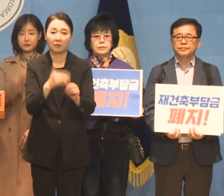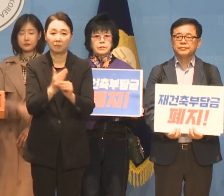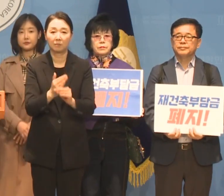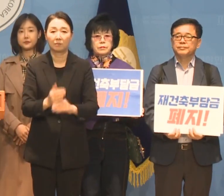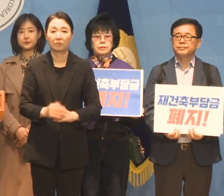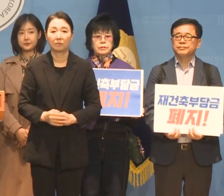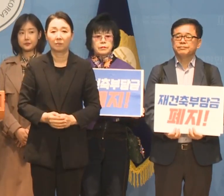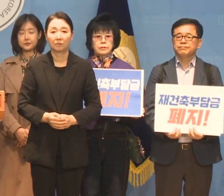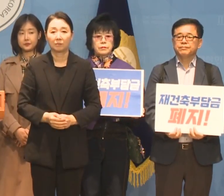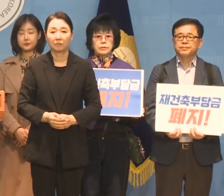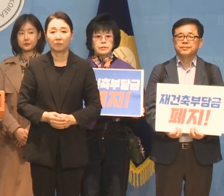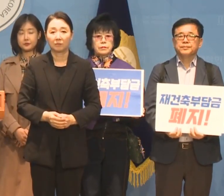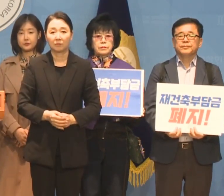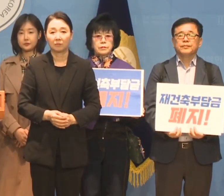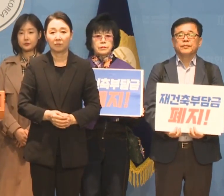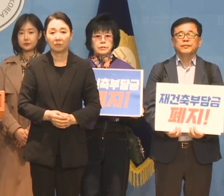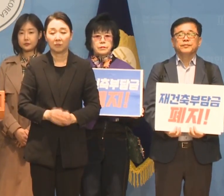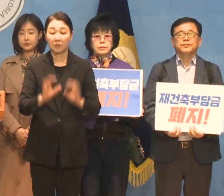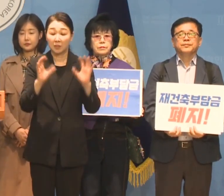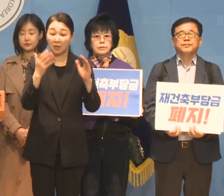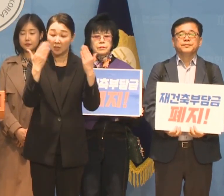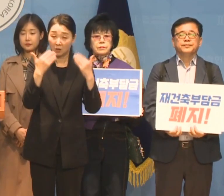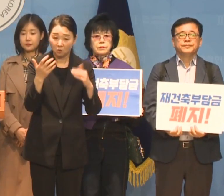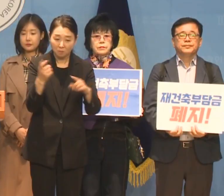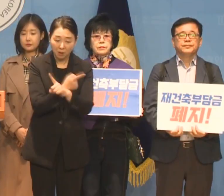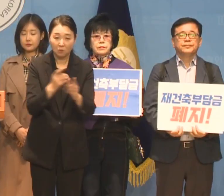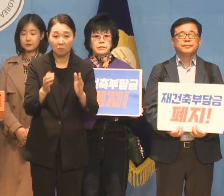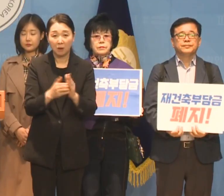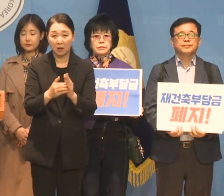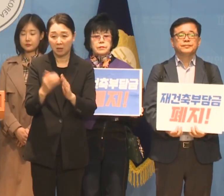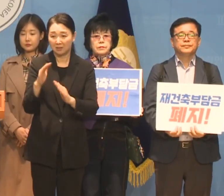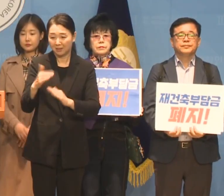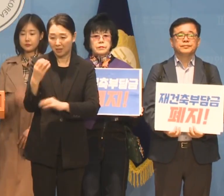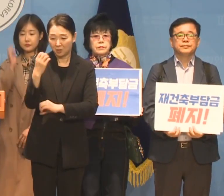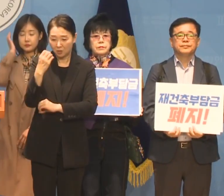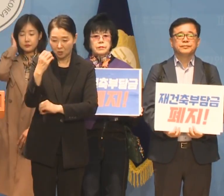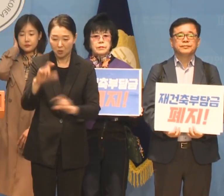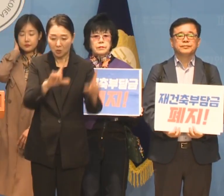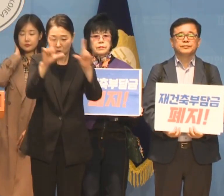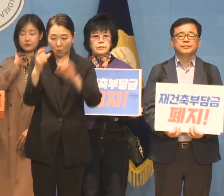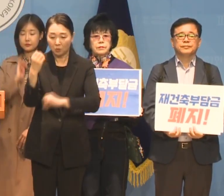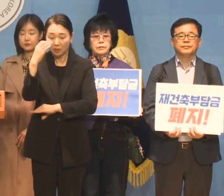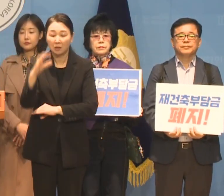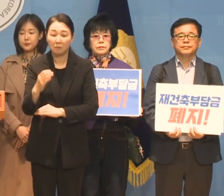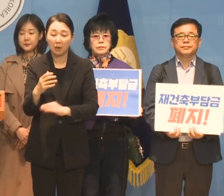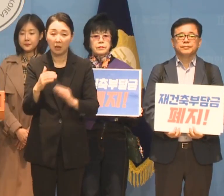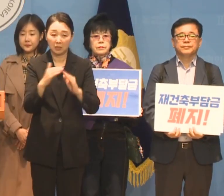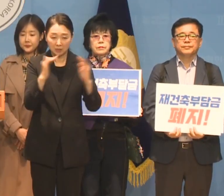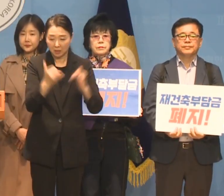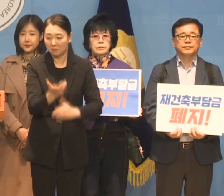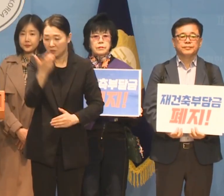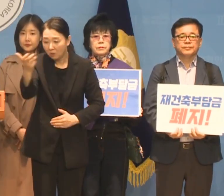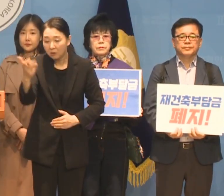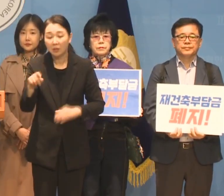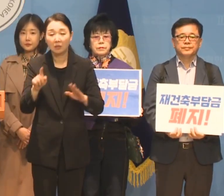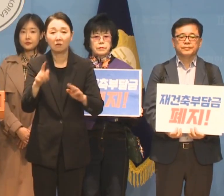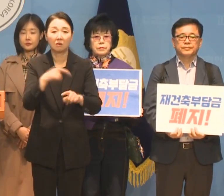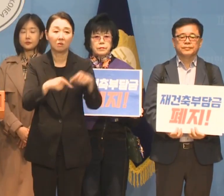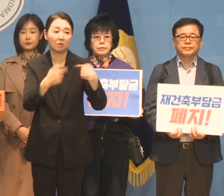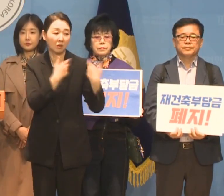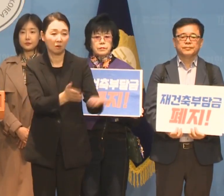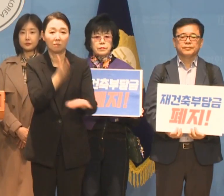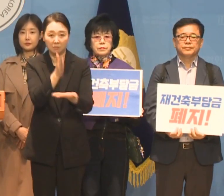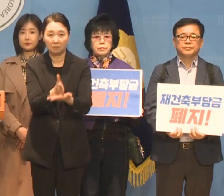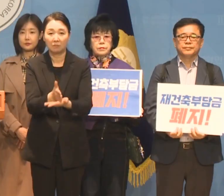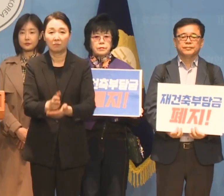내몰리고 있습니다. 아이들 학교를 바꾸고 뿌리 내린 지역을 떠나야 하는 주민들의 절규를 더는 정치가 외면해서는